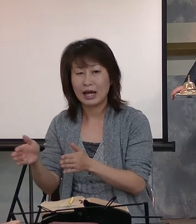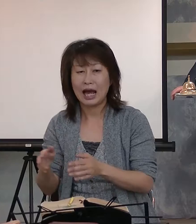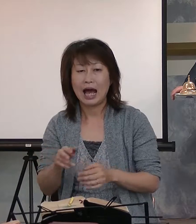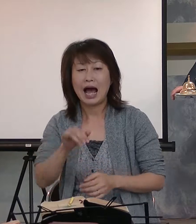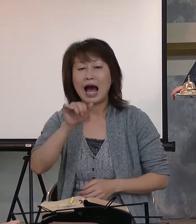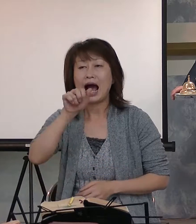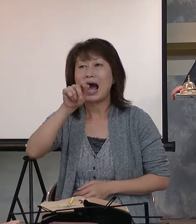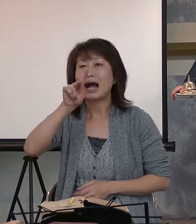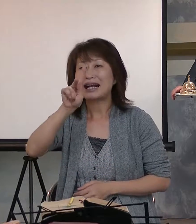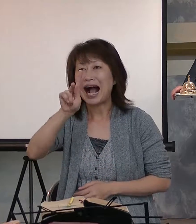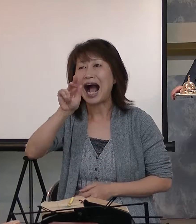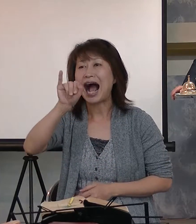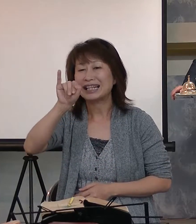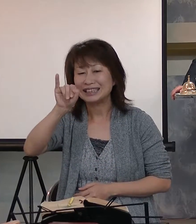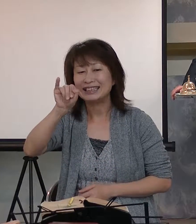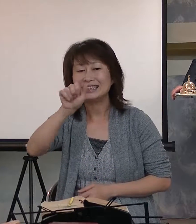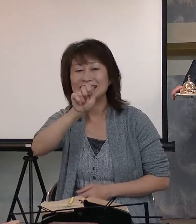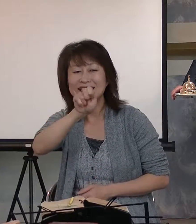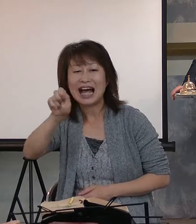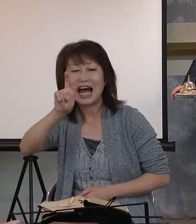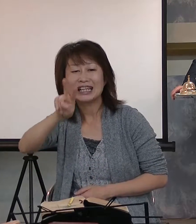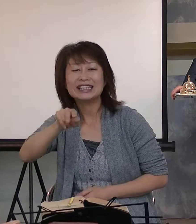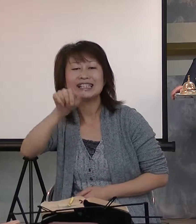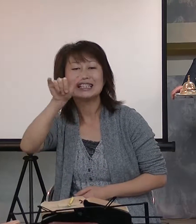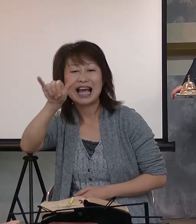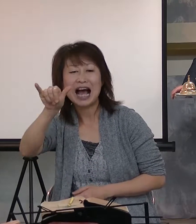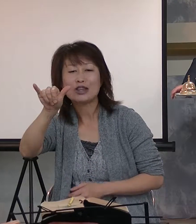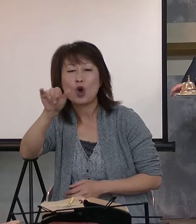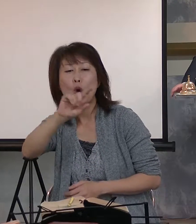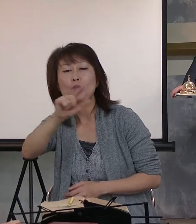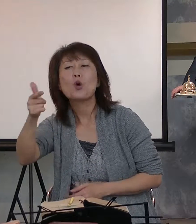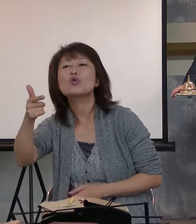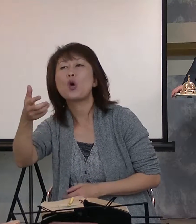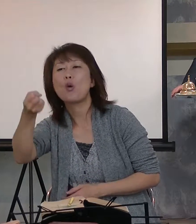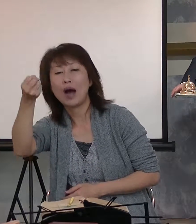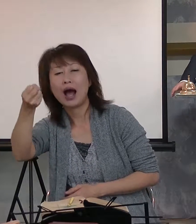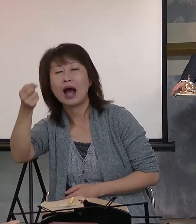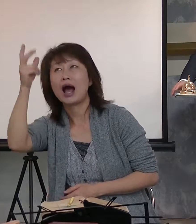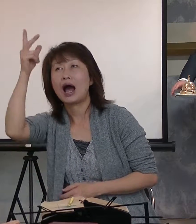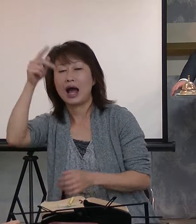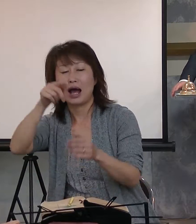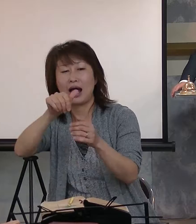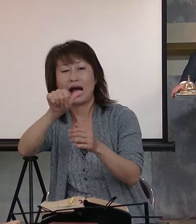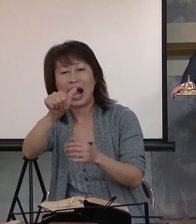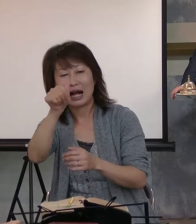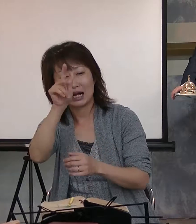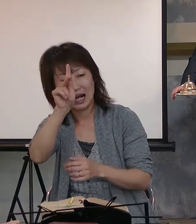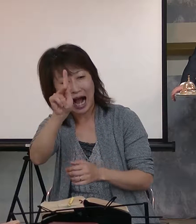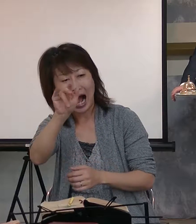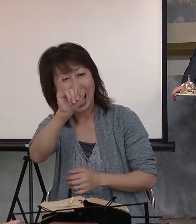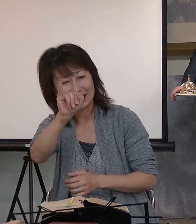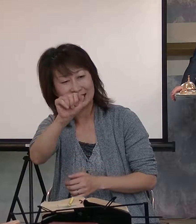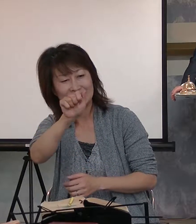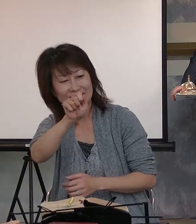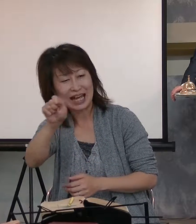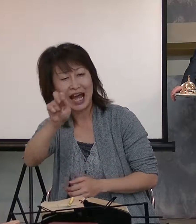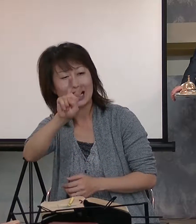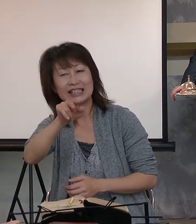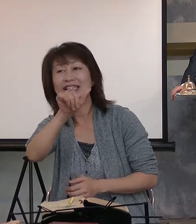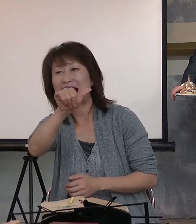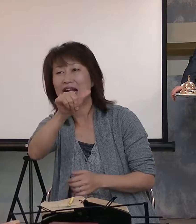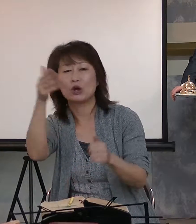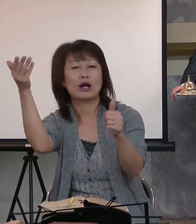ザラに、神のものは神にという明確に分かりやすくその問題も解決された